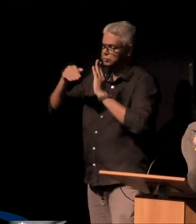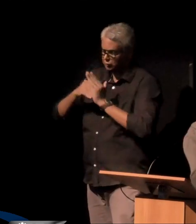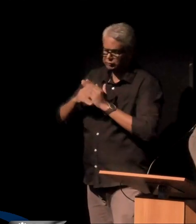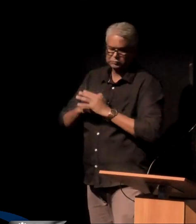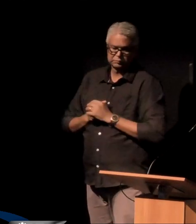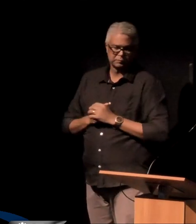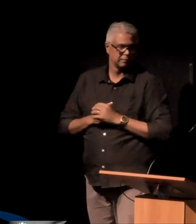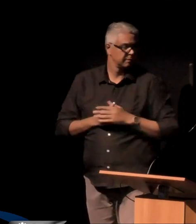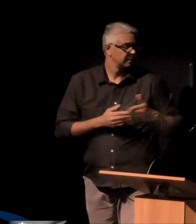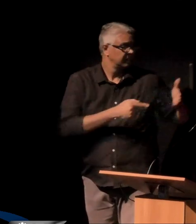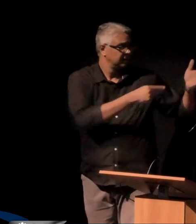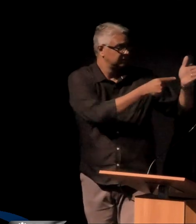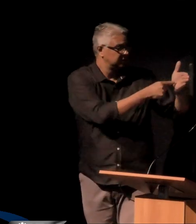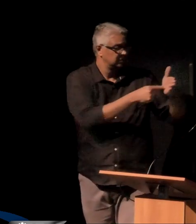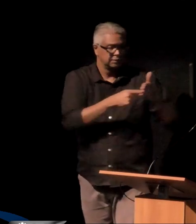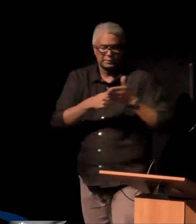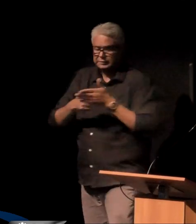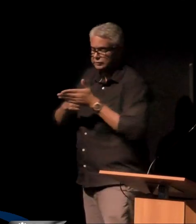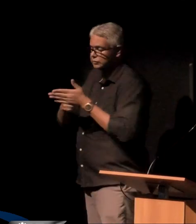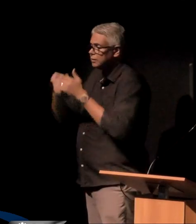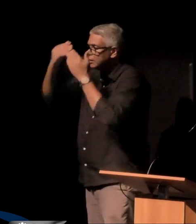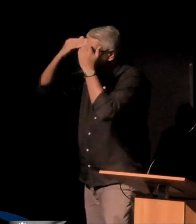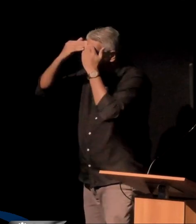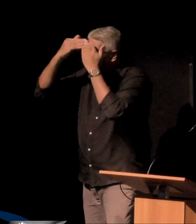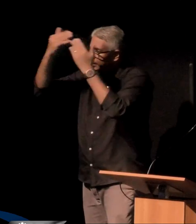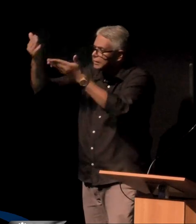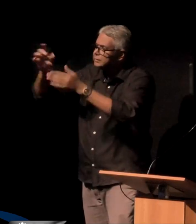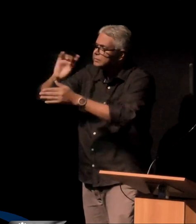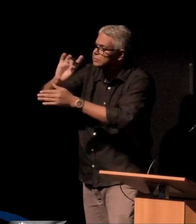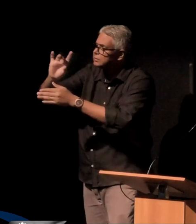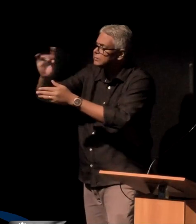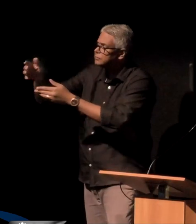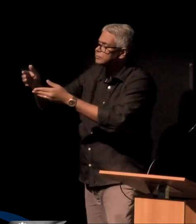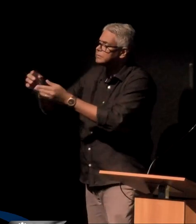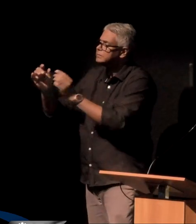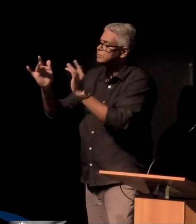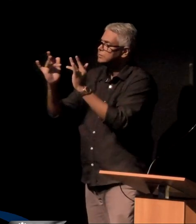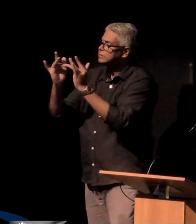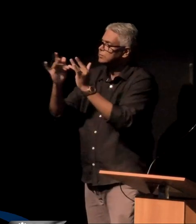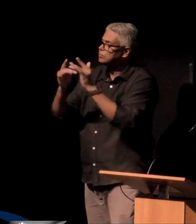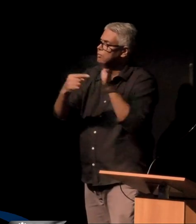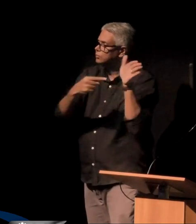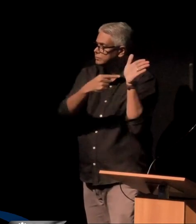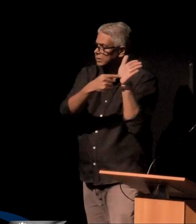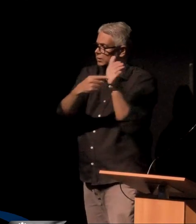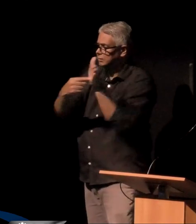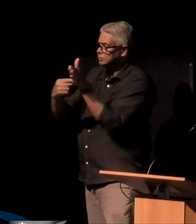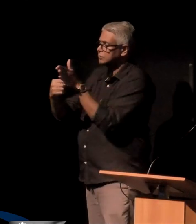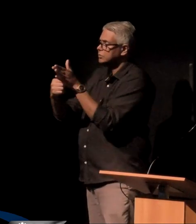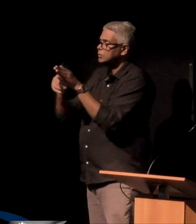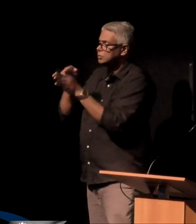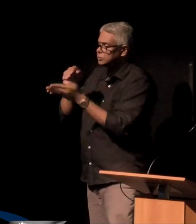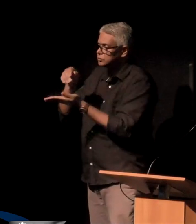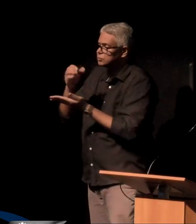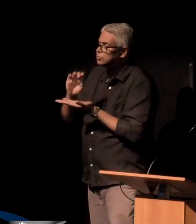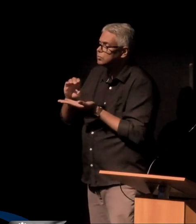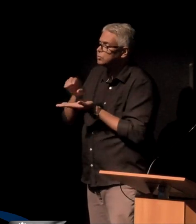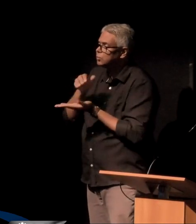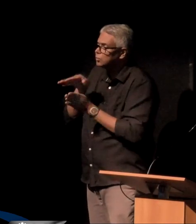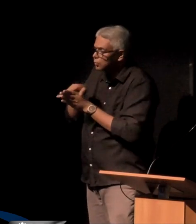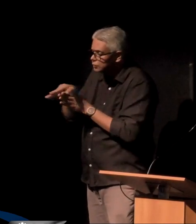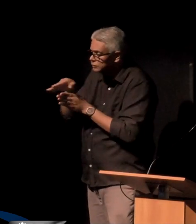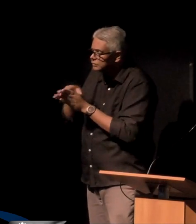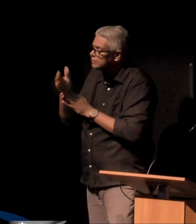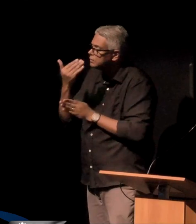Então é isso eu agradeço vocês e deixo aqui o contato né do Conselho de alimentação escolar do Instagram